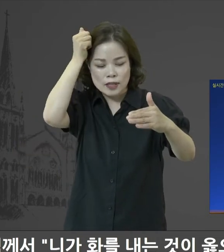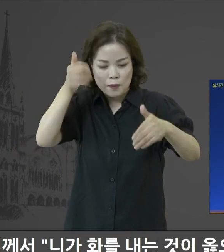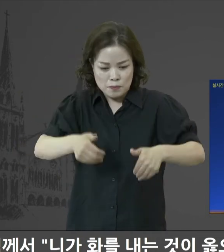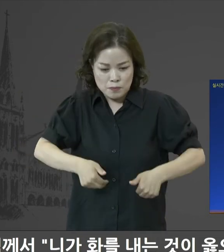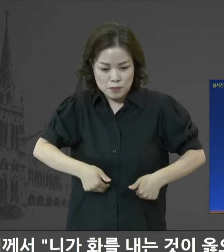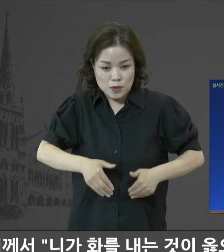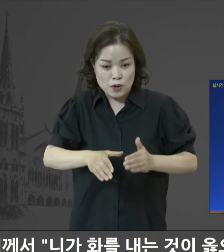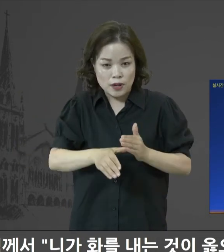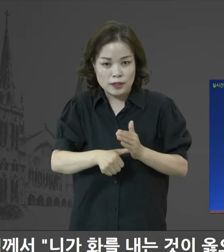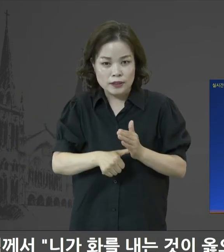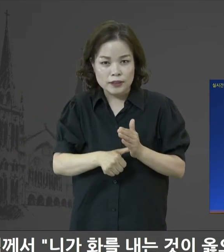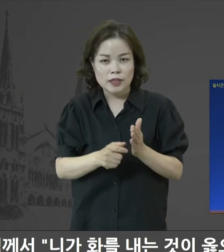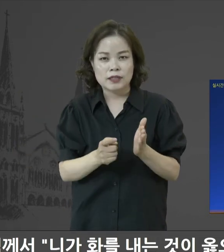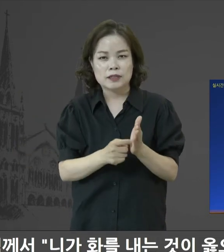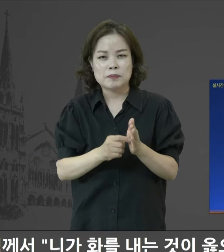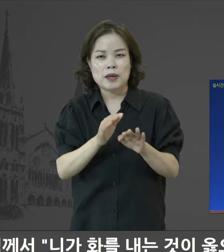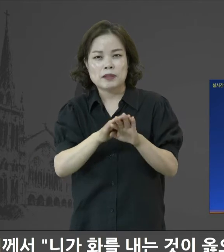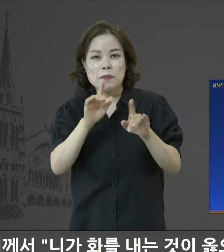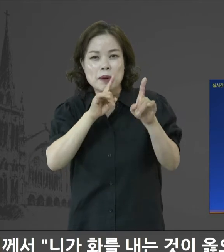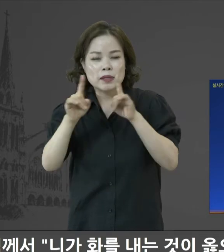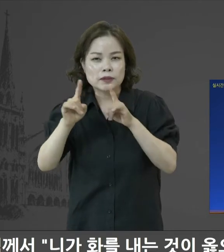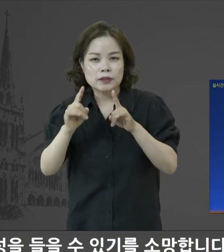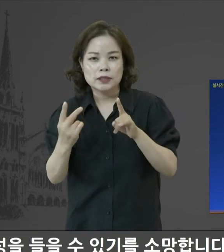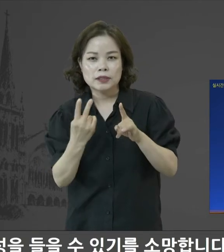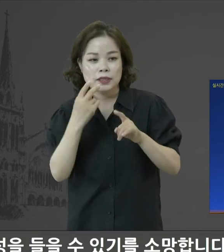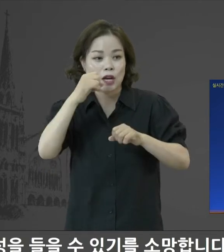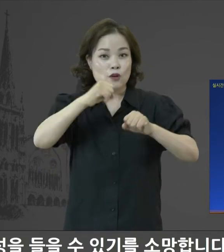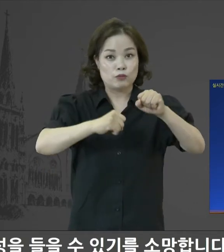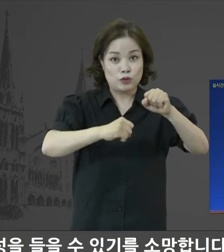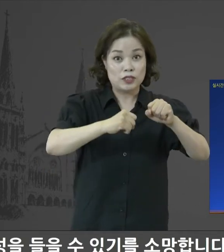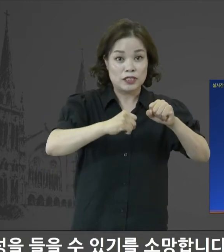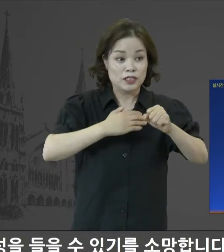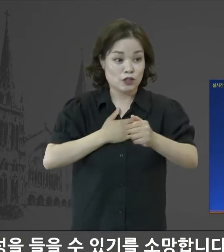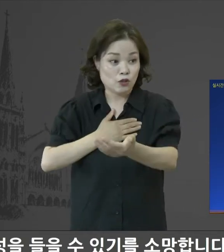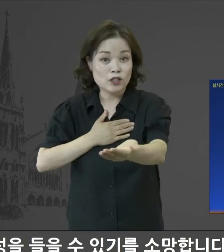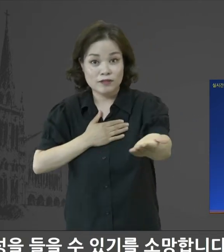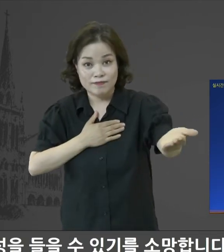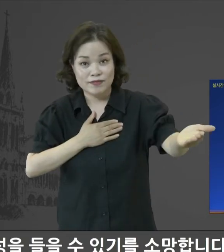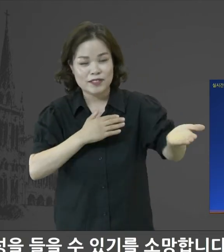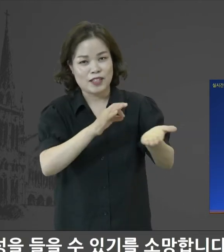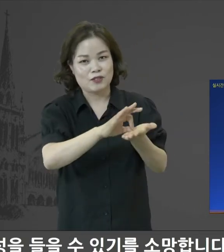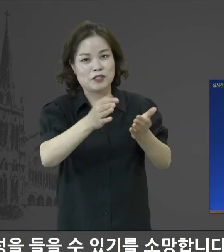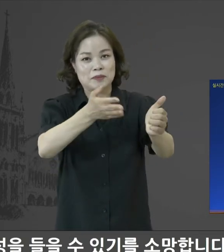필요할 때 응급 처치되는 말씀이 살아 움직이는 저와 여러분